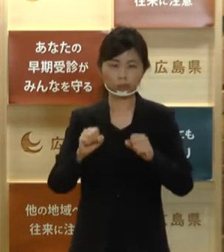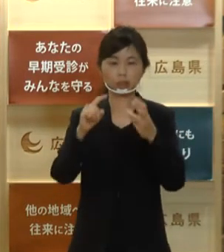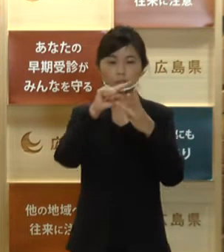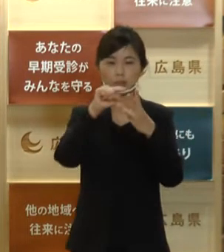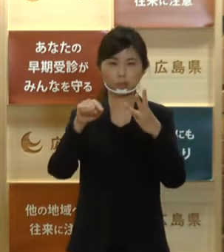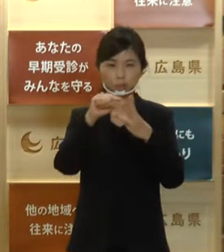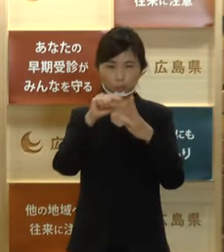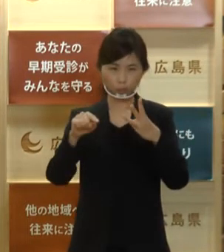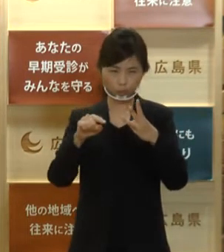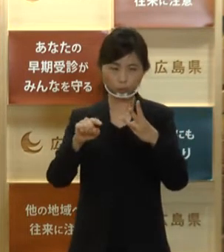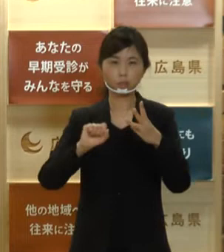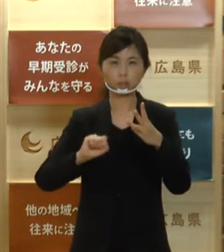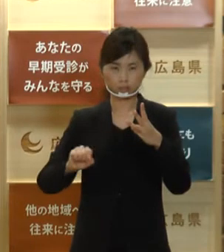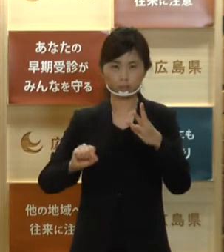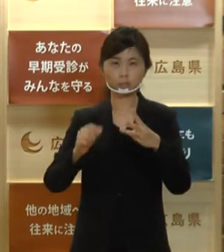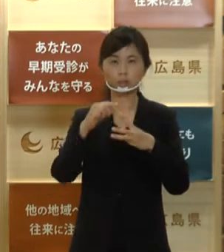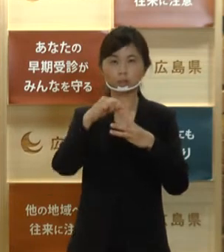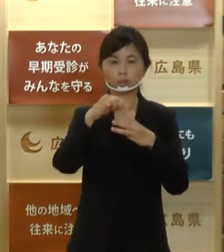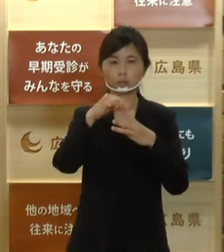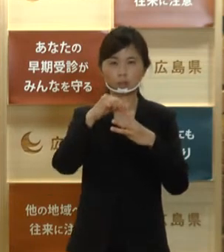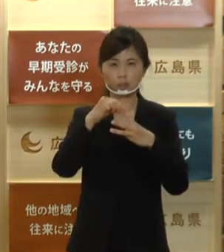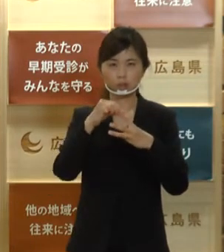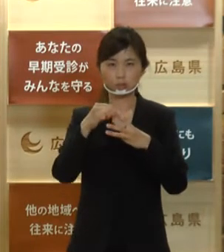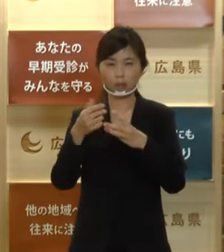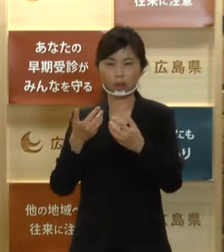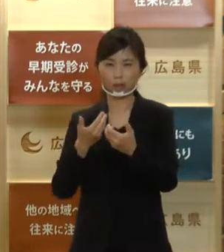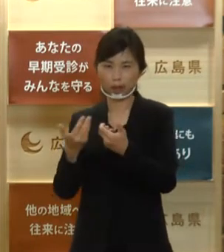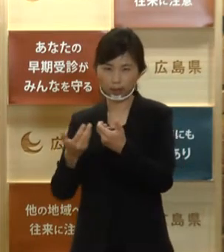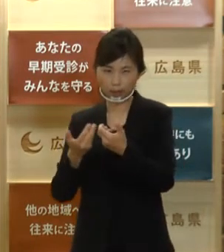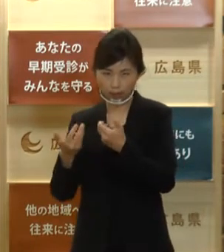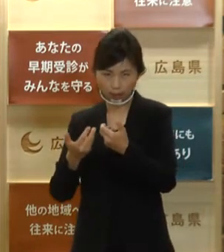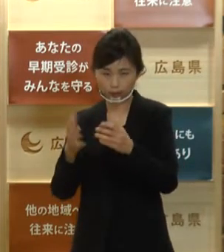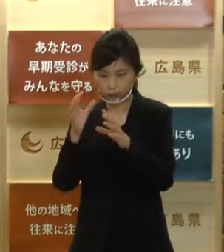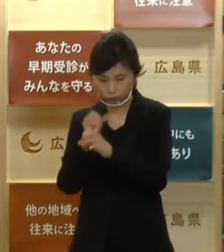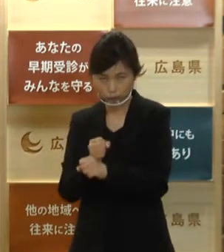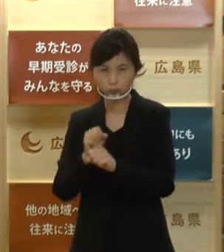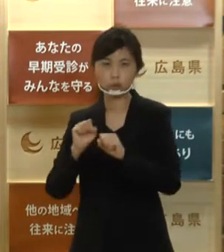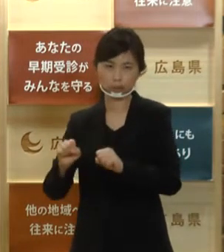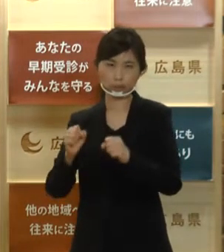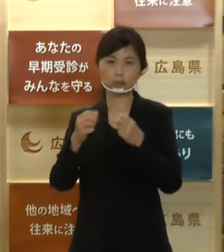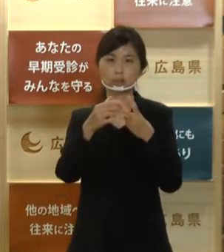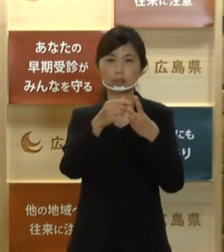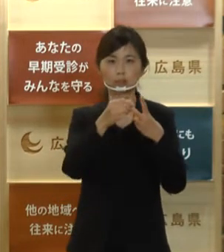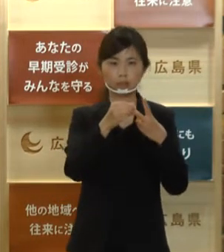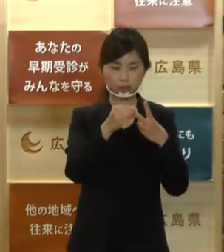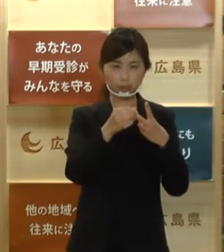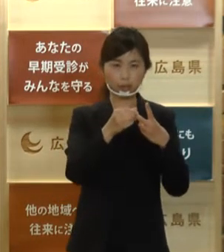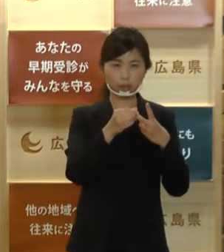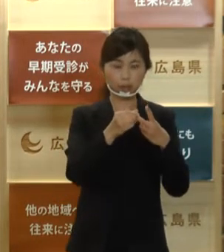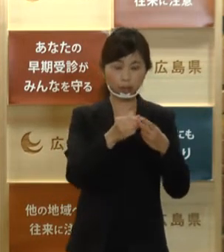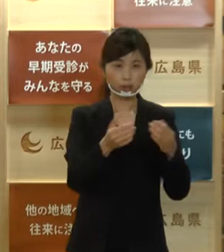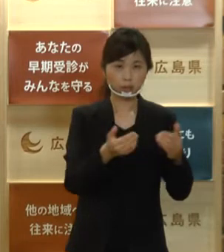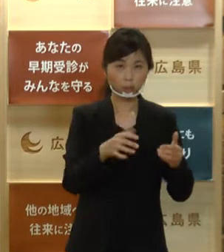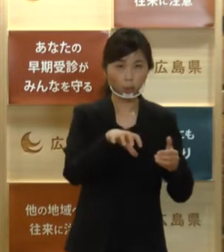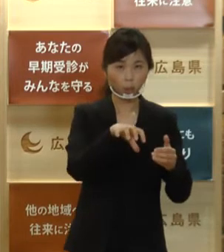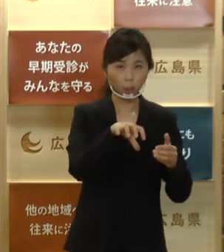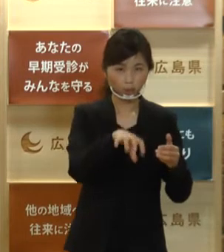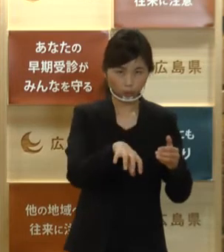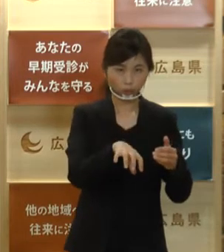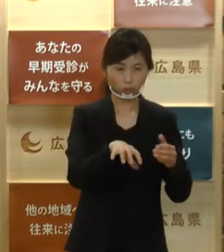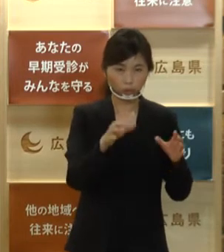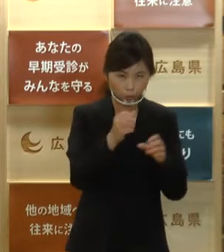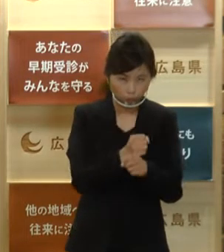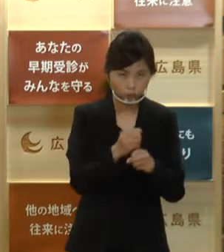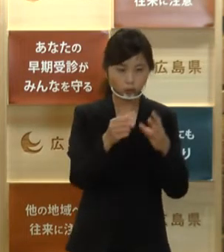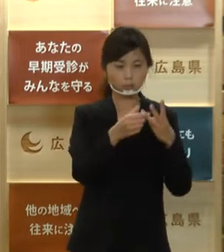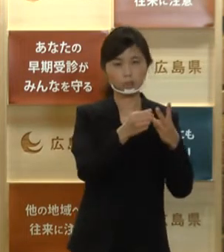ところでございます。1つ目が繁華街集中実施、2つ目が事業所集中実施、3つ目が県